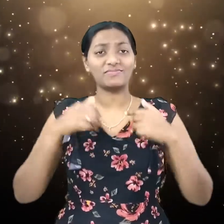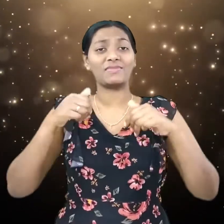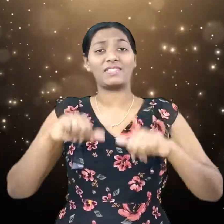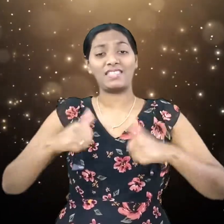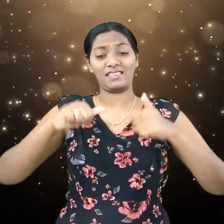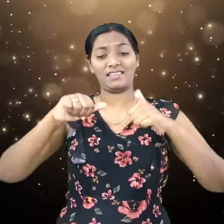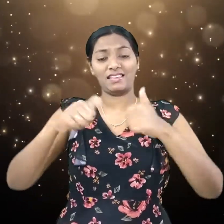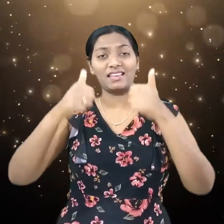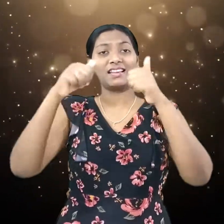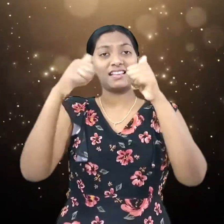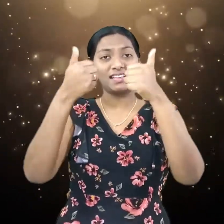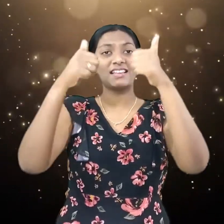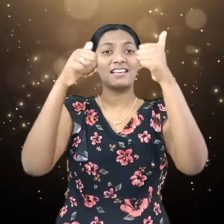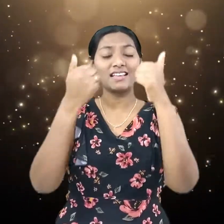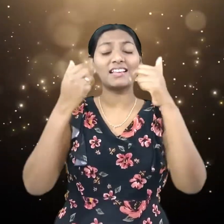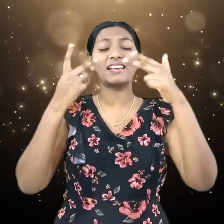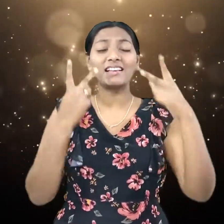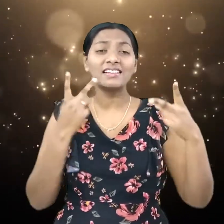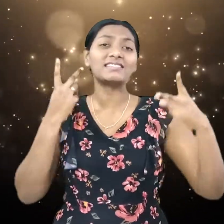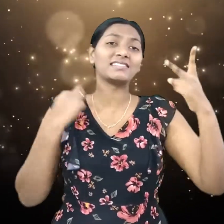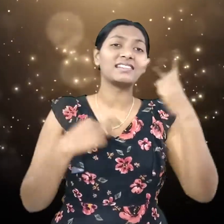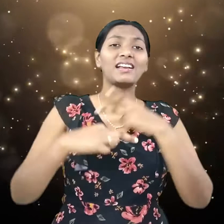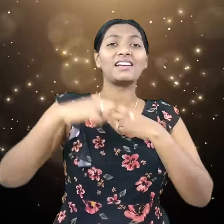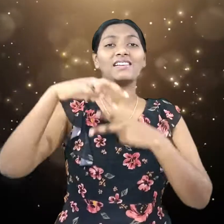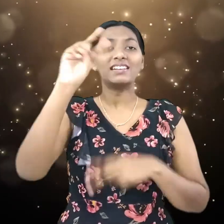मैं हूँ एक विजयी,